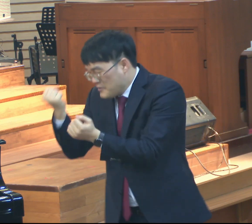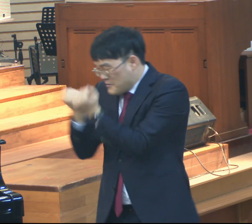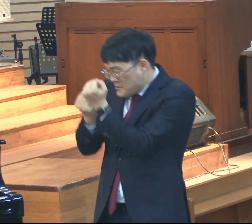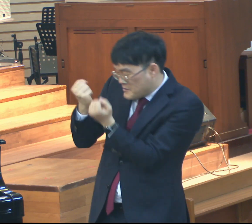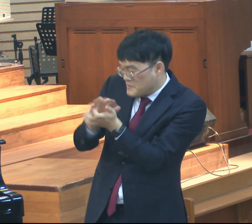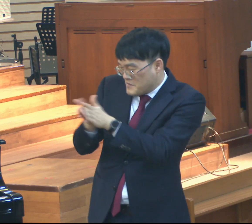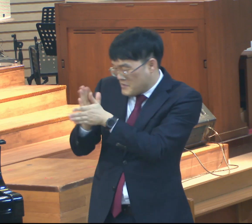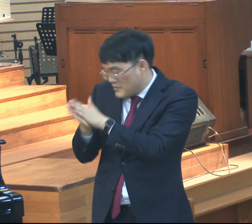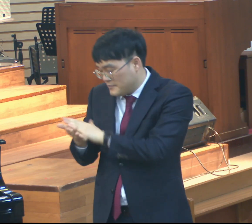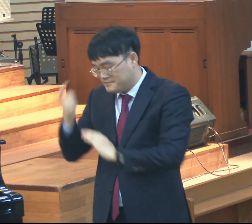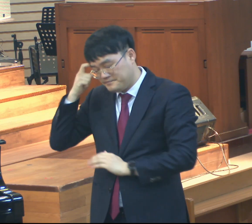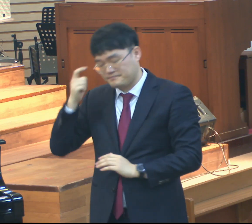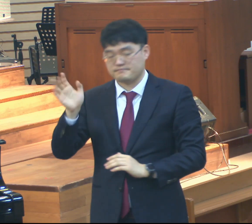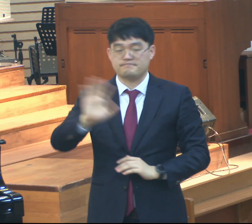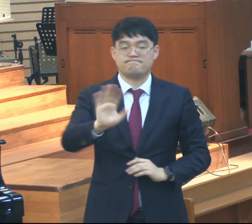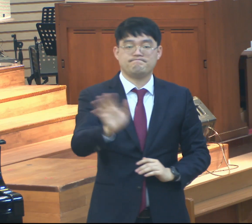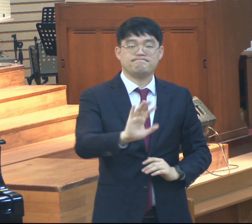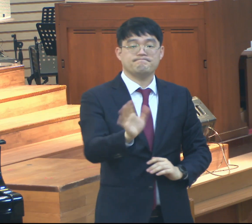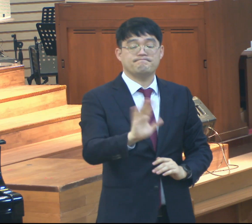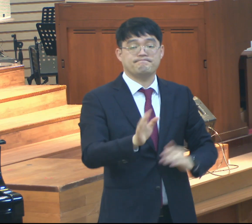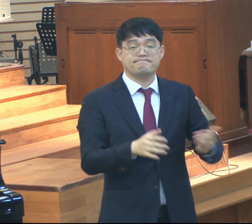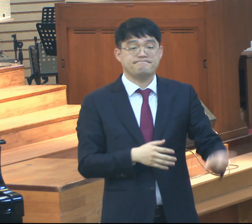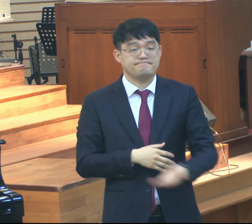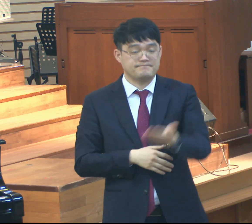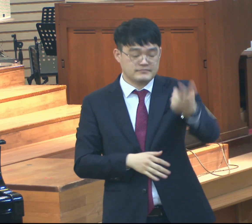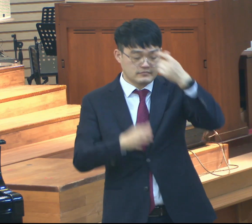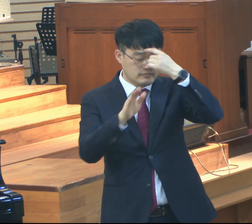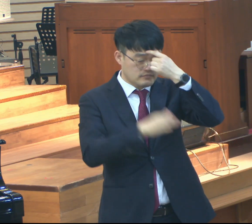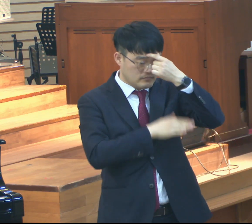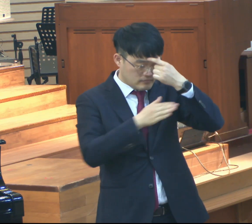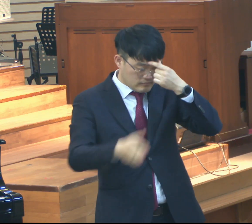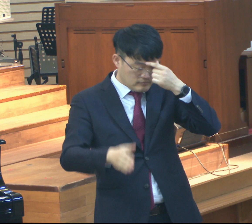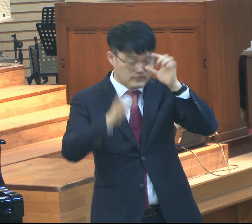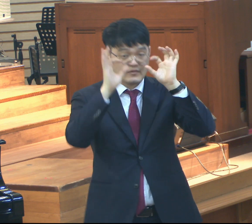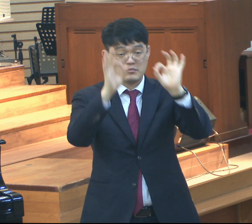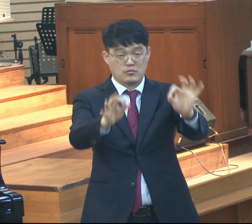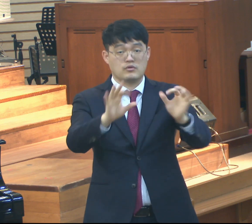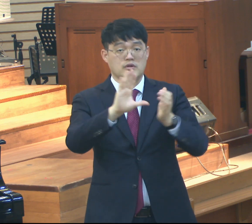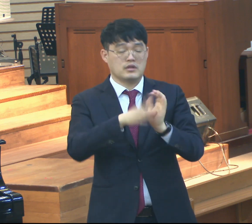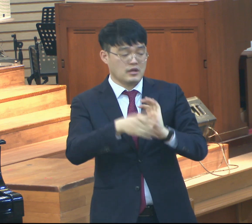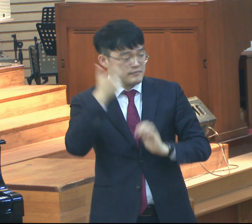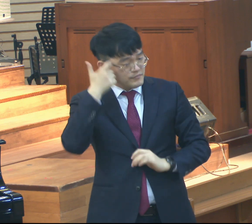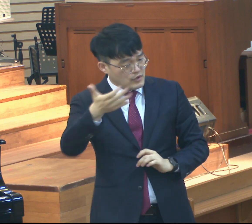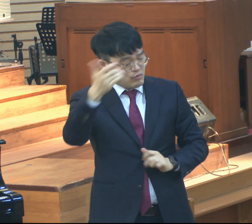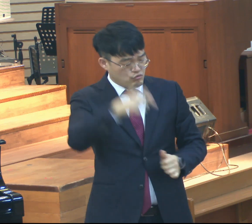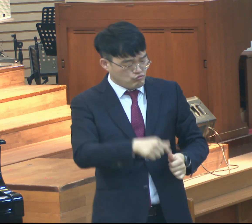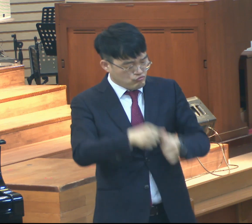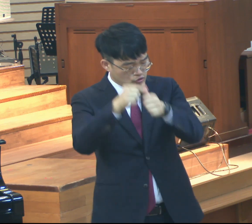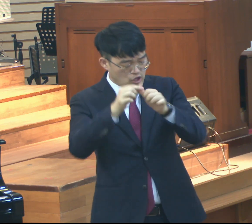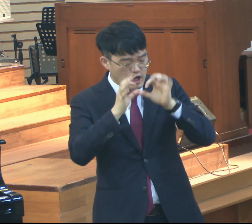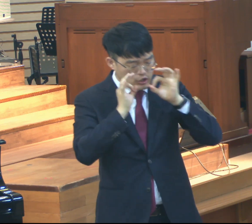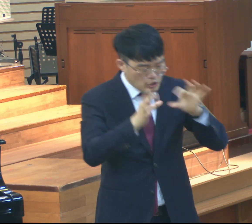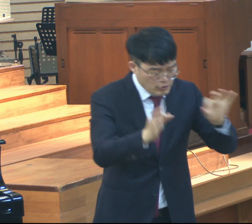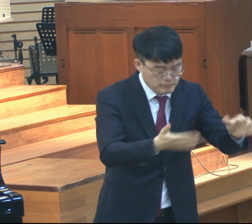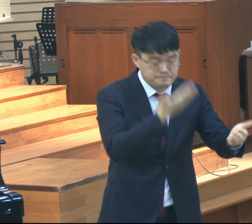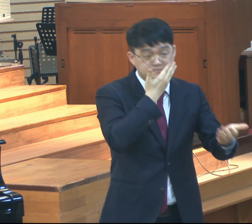않으셨습니다. 성도들을 볼 때 영혼을 구원하고 전도하는 것 중요하지만 때로는 선악을